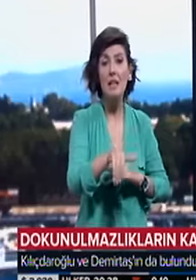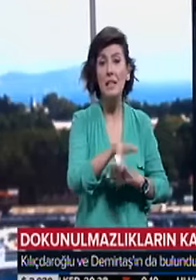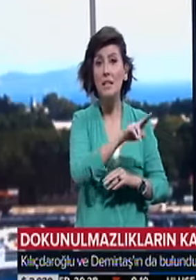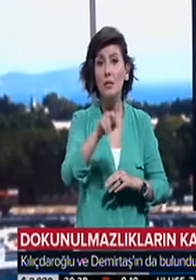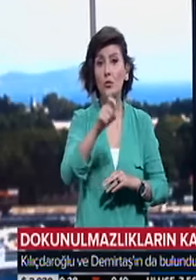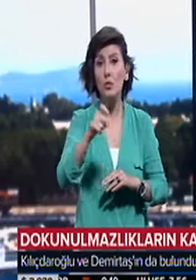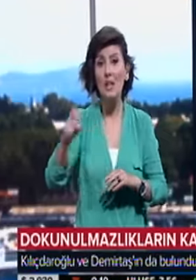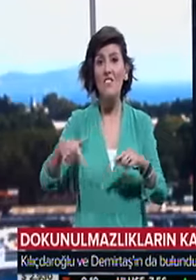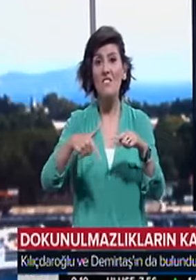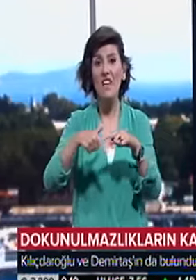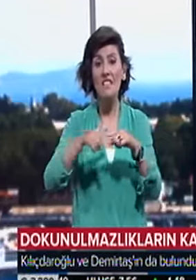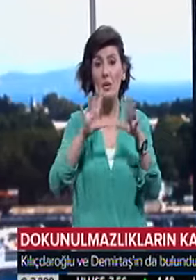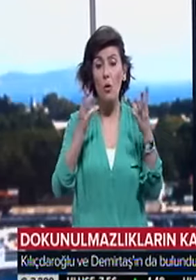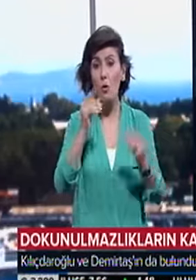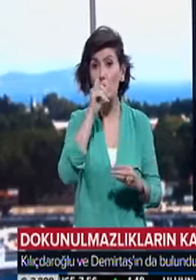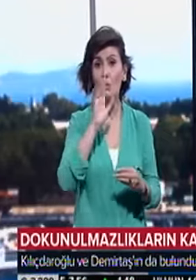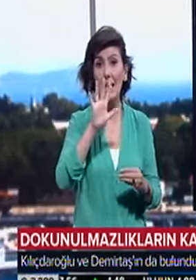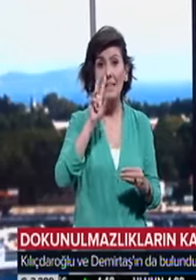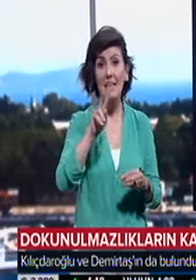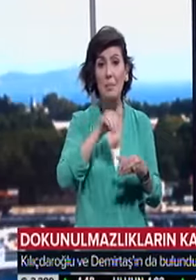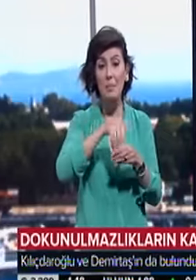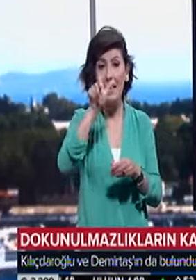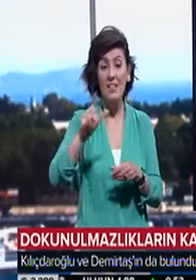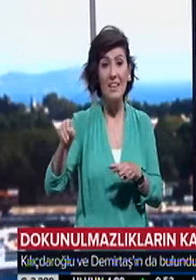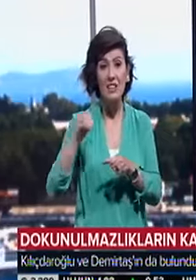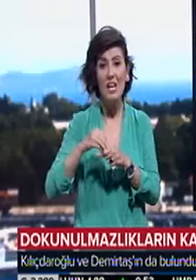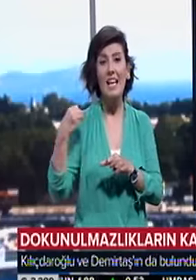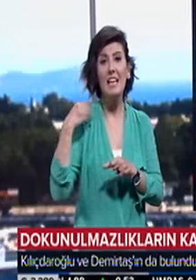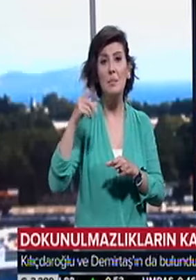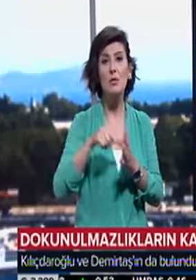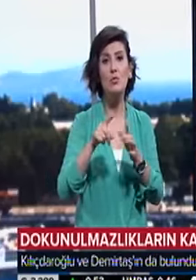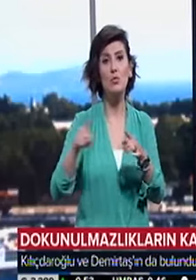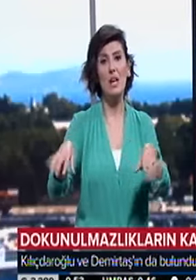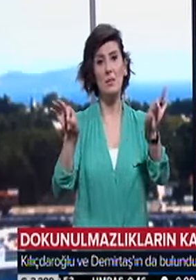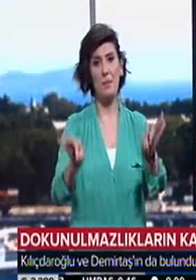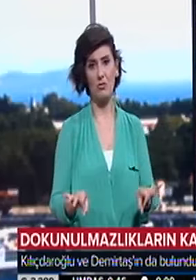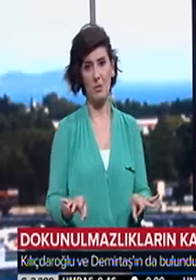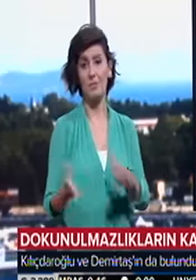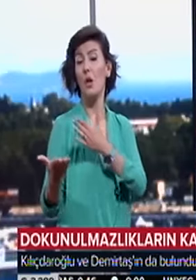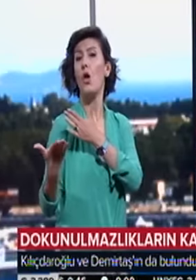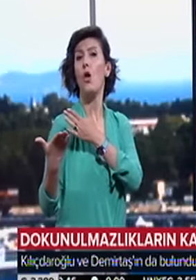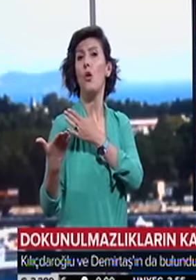hakkında 799 fezleke bulunan 152 milletvekili için yeni bir süreç başlamıştı.